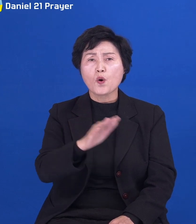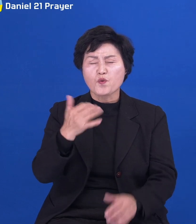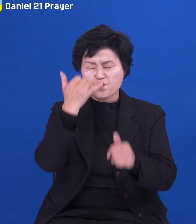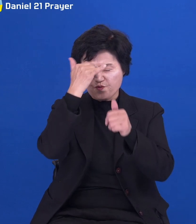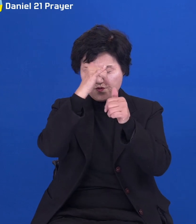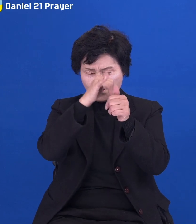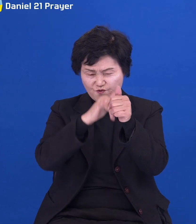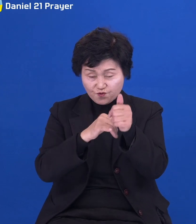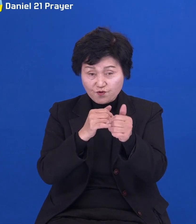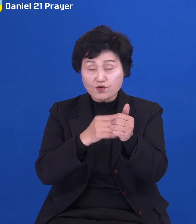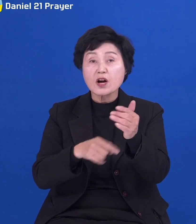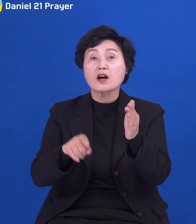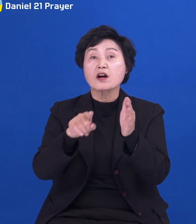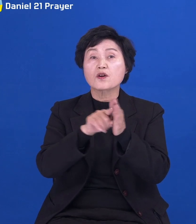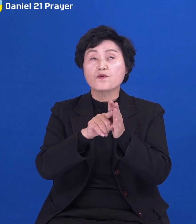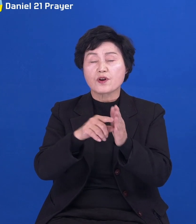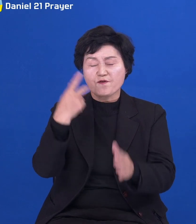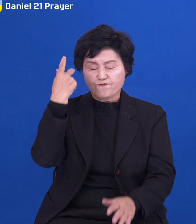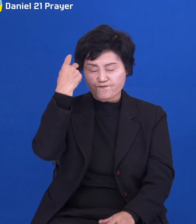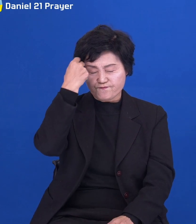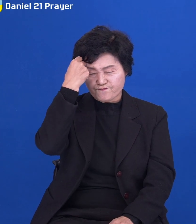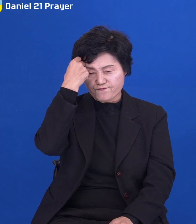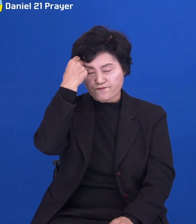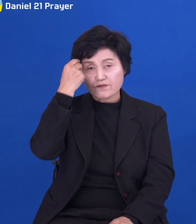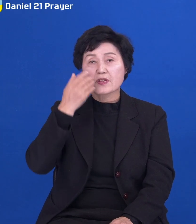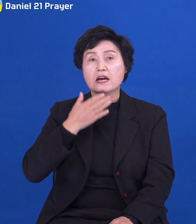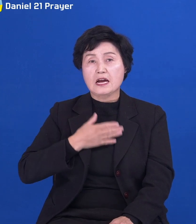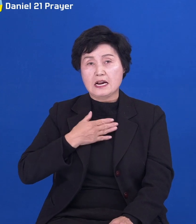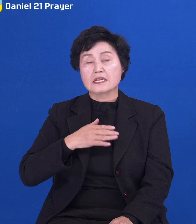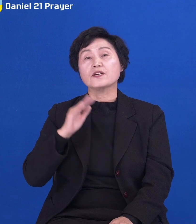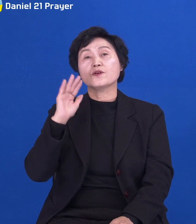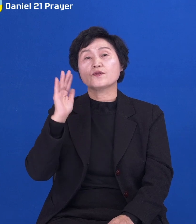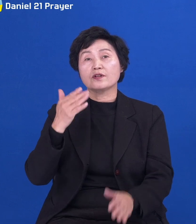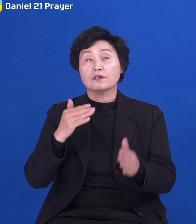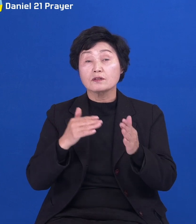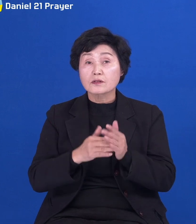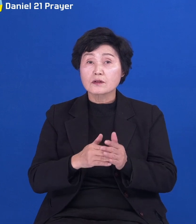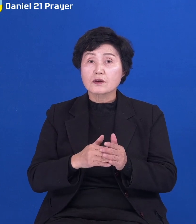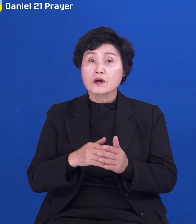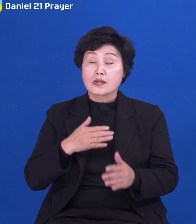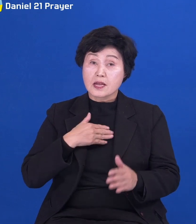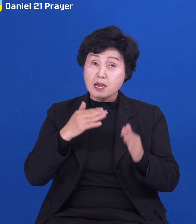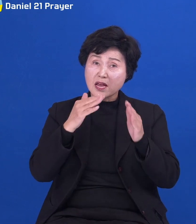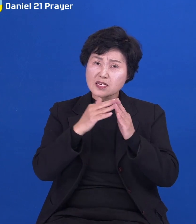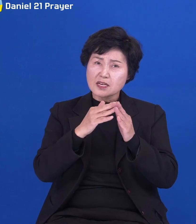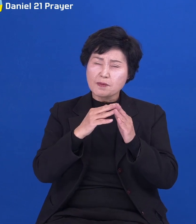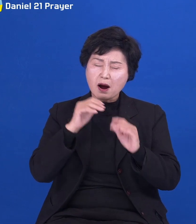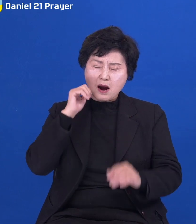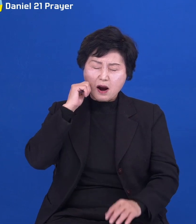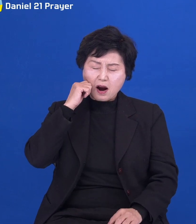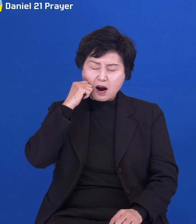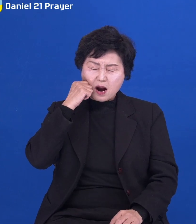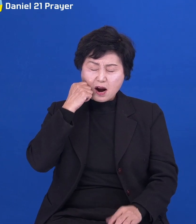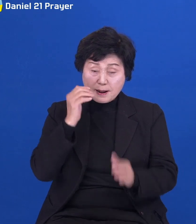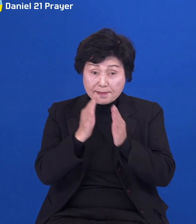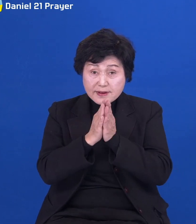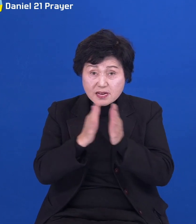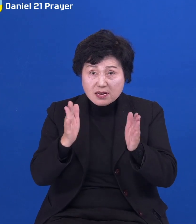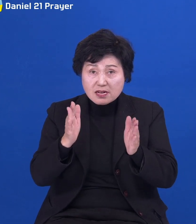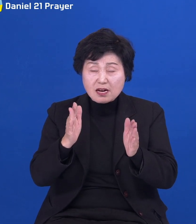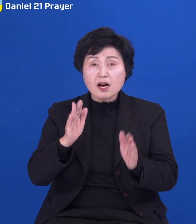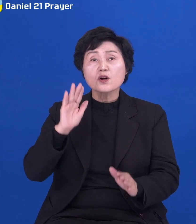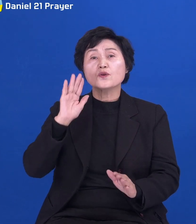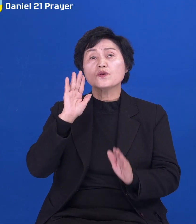고난의 행군 350만이 죽은 이후에 알게 되었던 거예요. 저희 집은 고난의 행군이 시작되면서 모든 것이